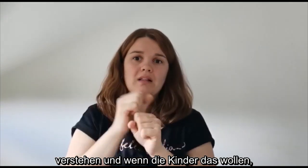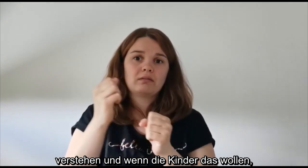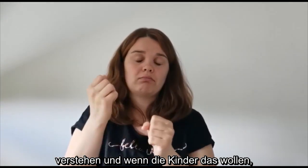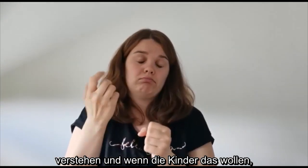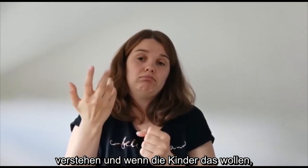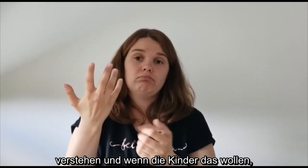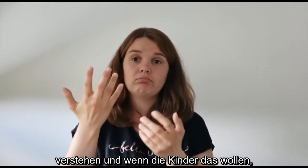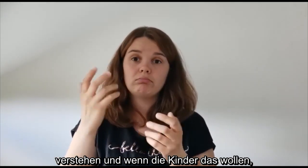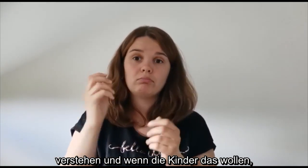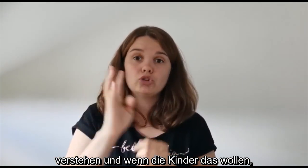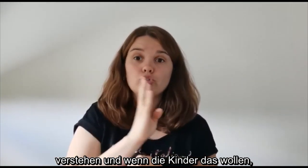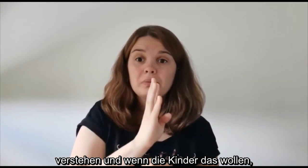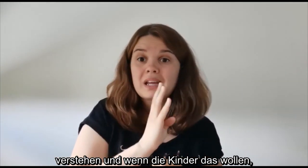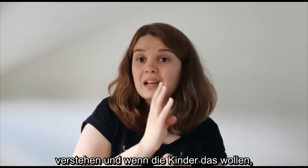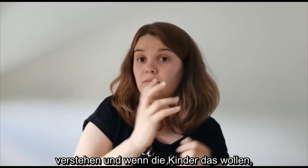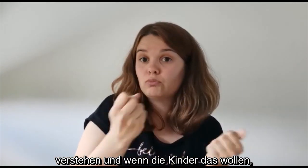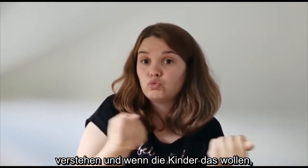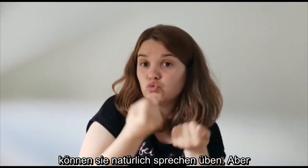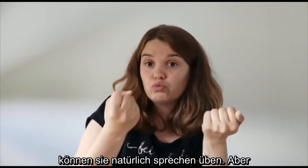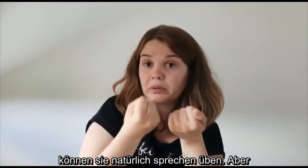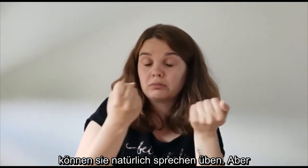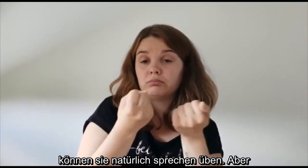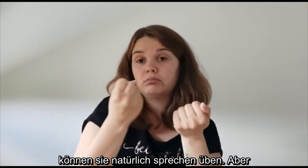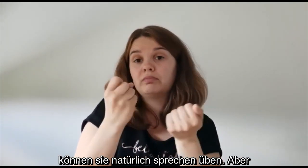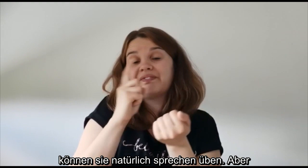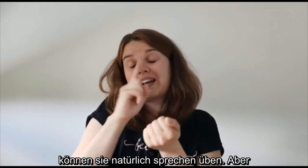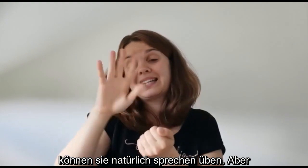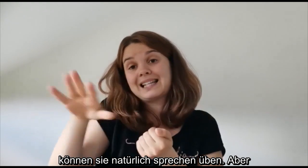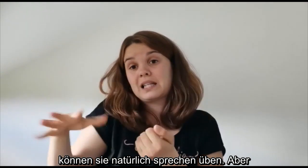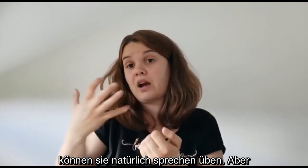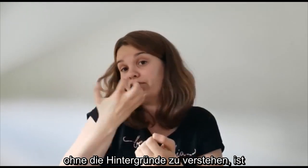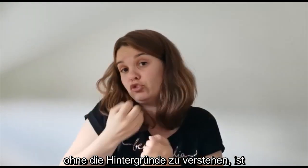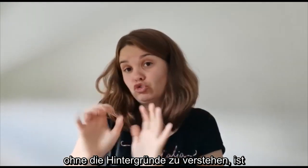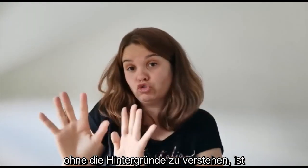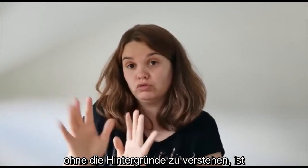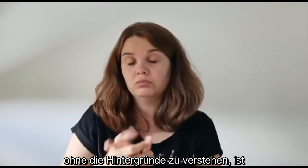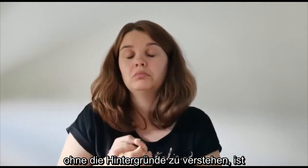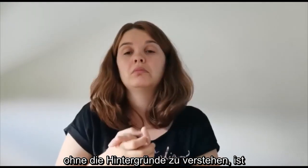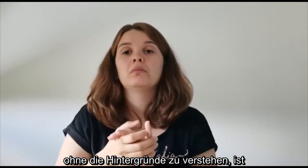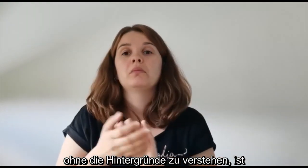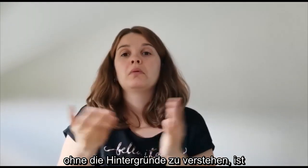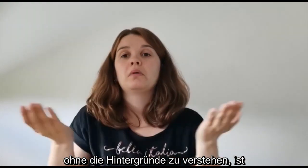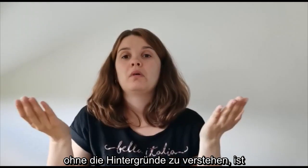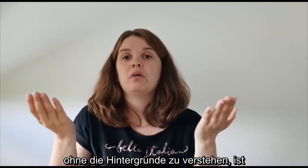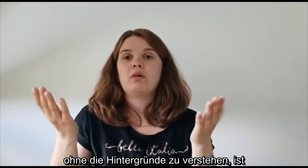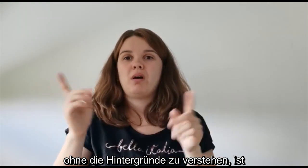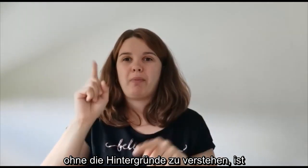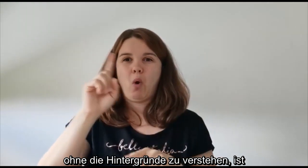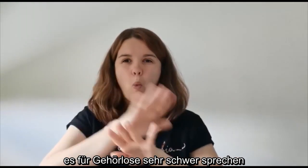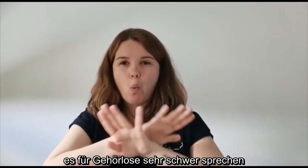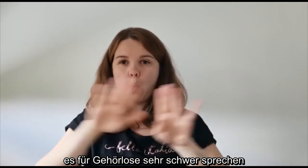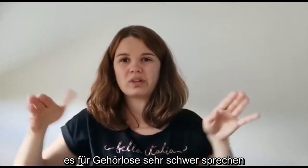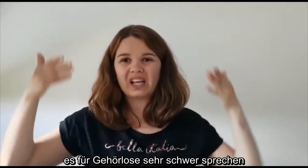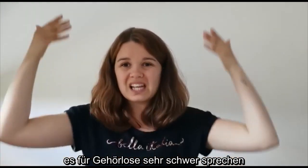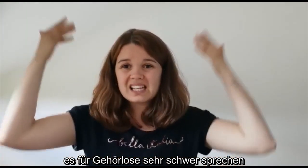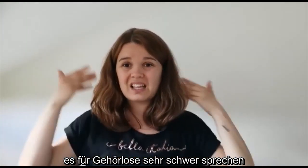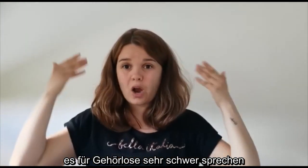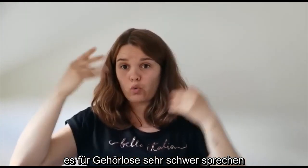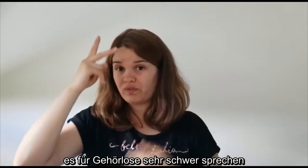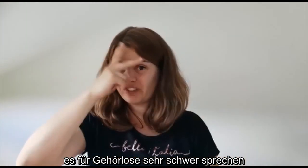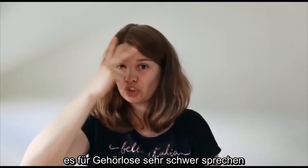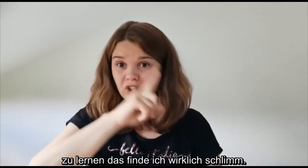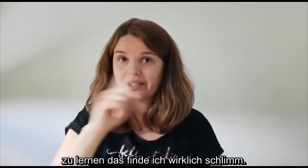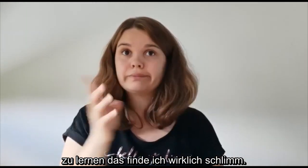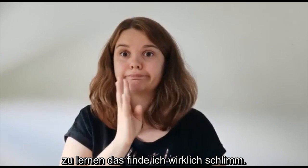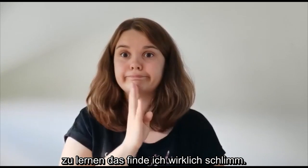Und wenn die Kinder das wollen Können sie natürlich sprechen üben Aber ohne die Hintergründe zu verstehen Ist es für Gehörlose